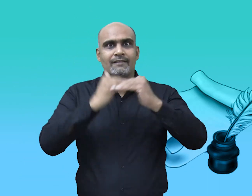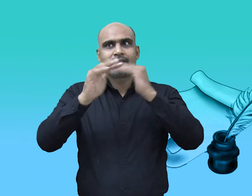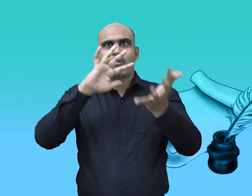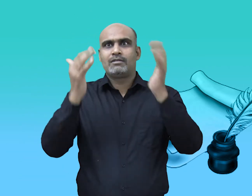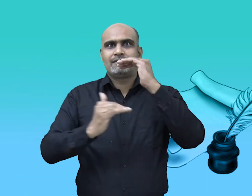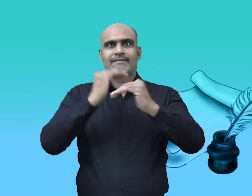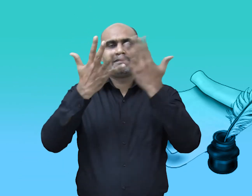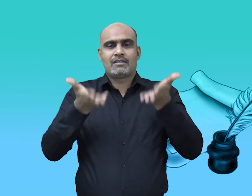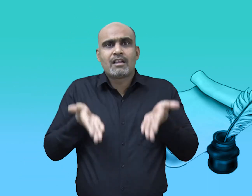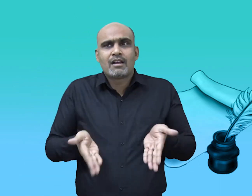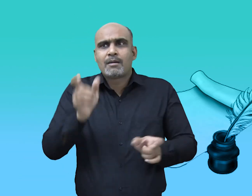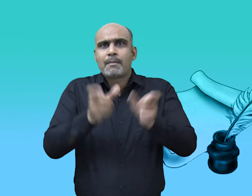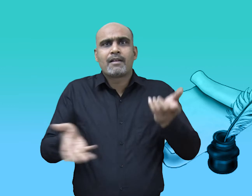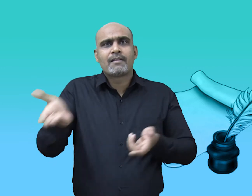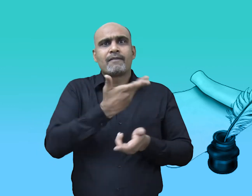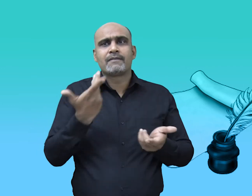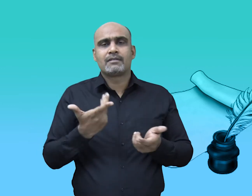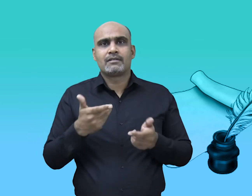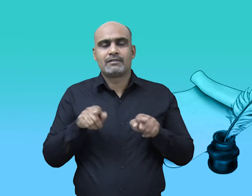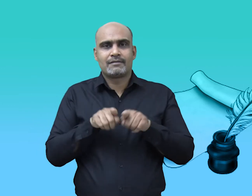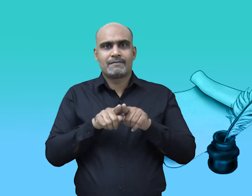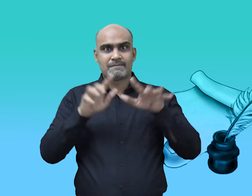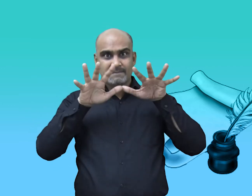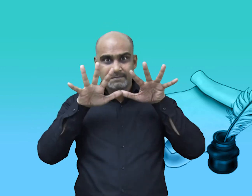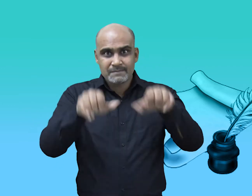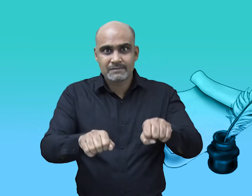पूरी दुनिया का चित्र अलग ही है। आज भी विभिन्न देशों में आक्रमण होते हैं,